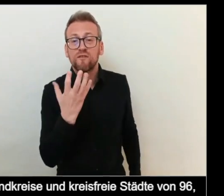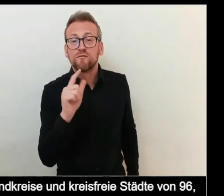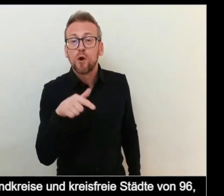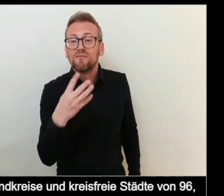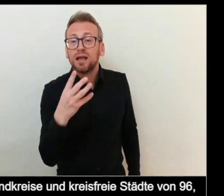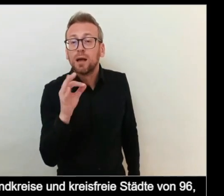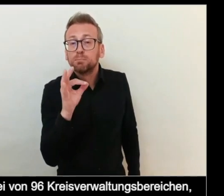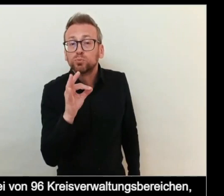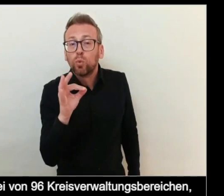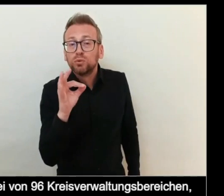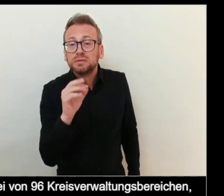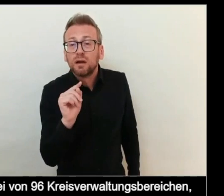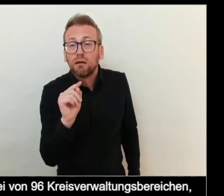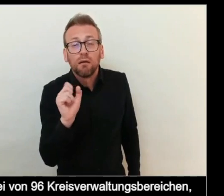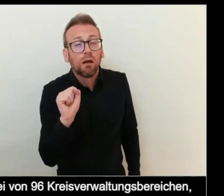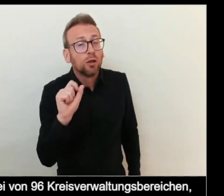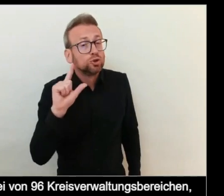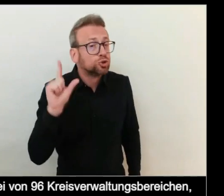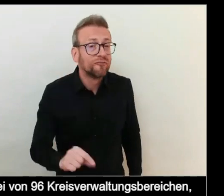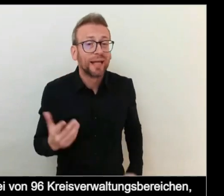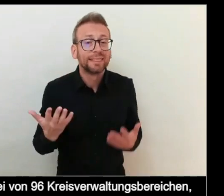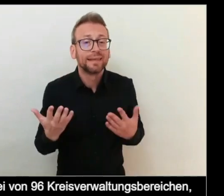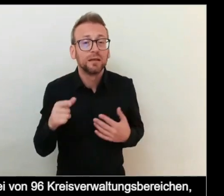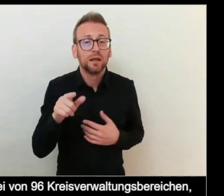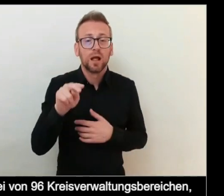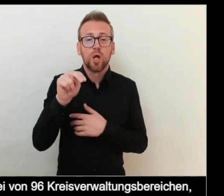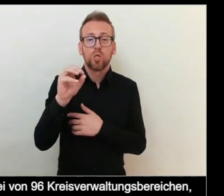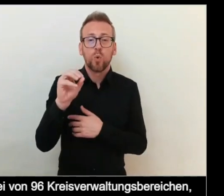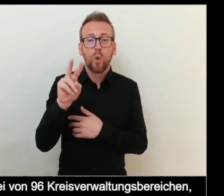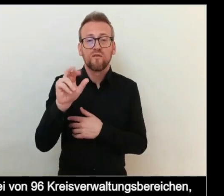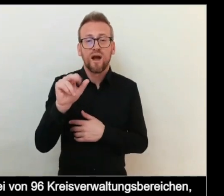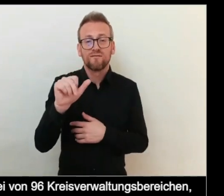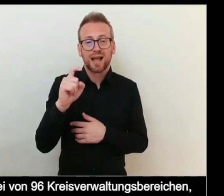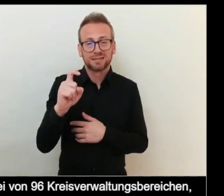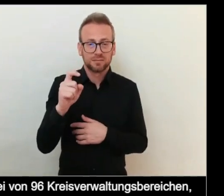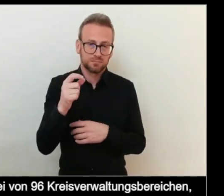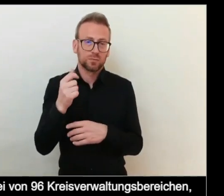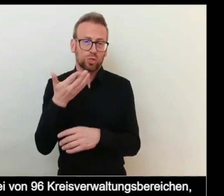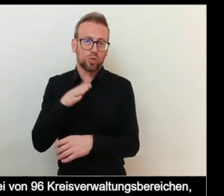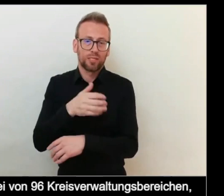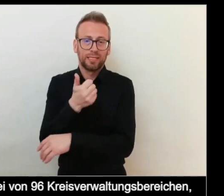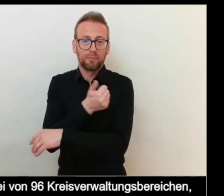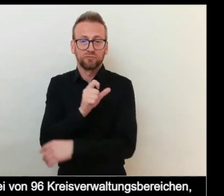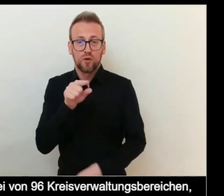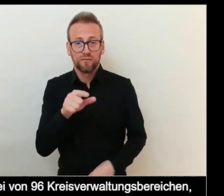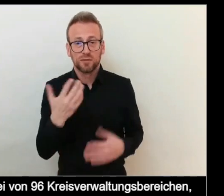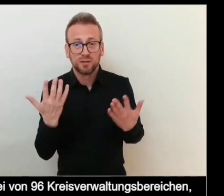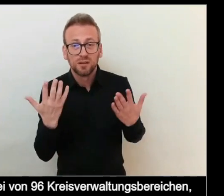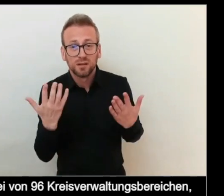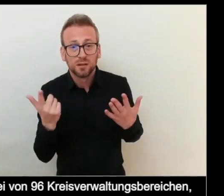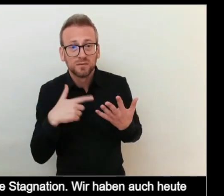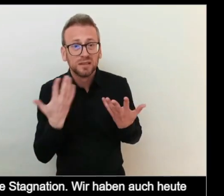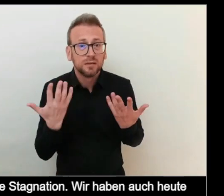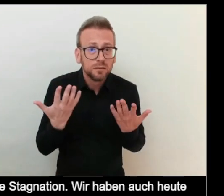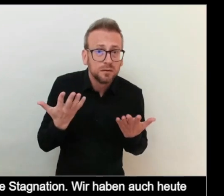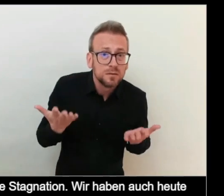schiere Zahl der täglichen Neuinfektionen gibt eben Grund zur Besorgnis, dass es sich auch bei der Hospitalisierung wieder